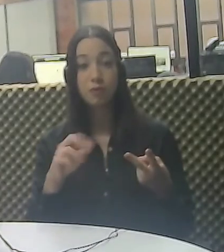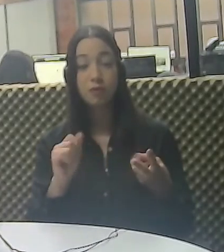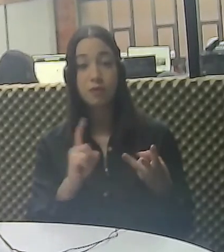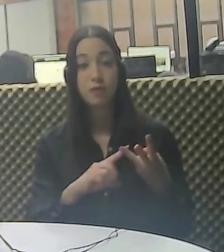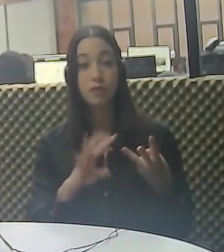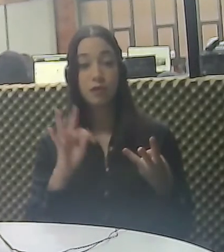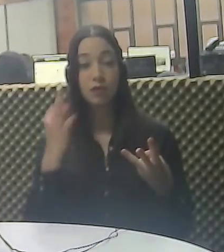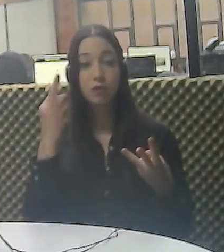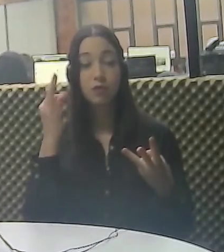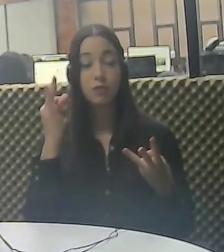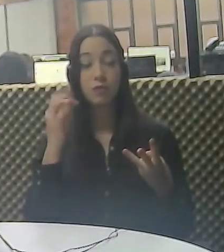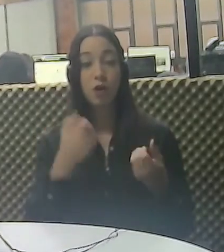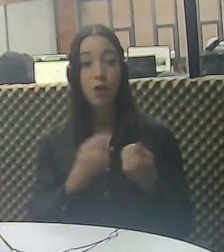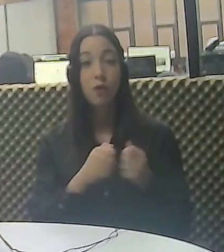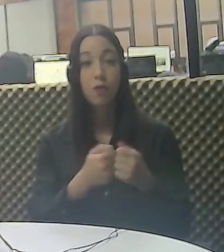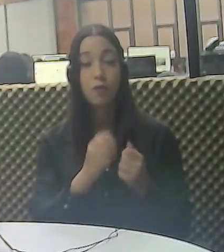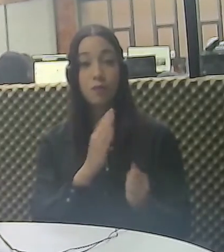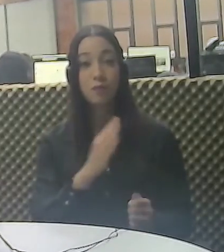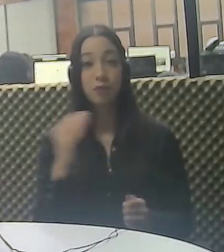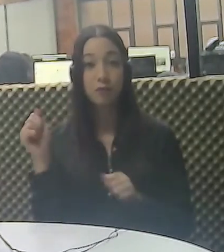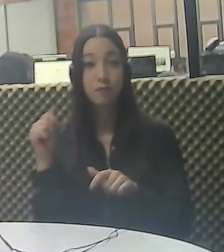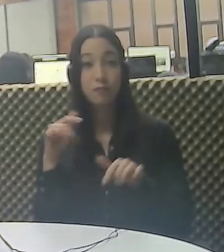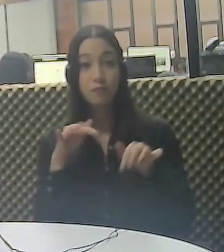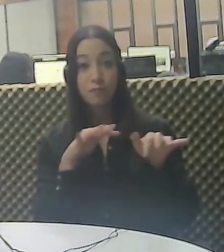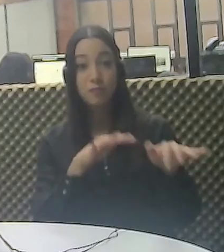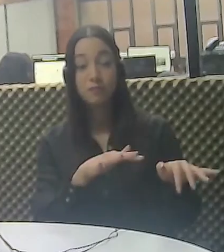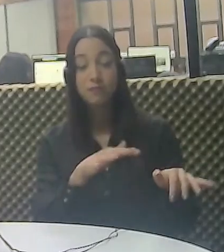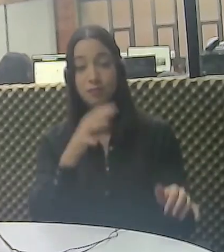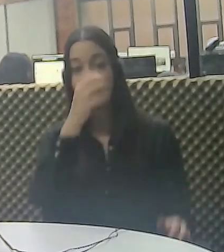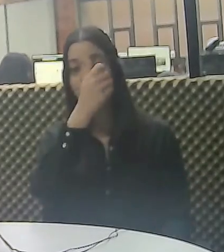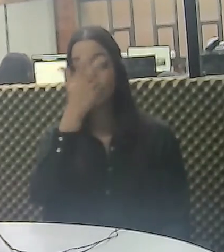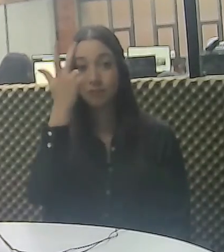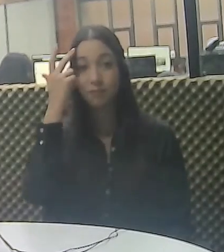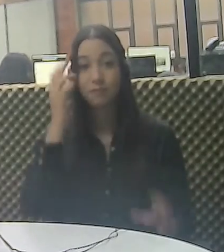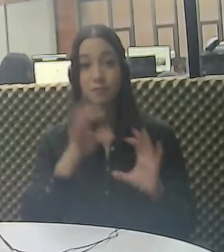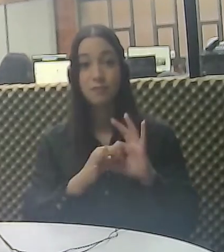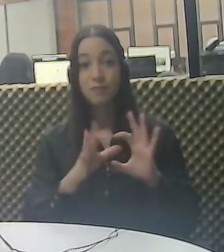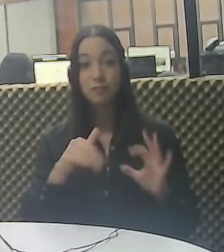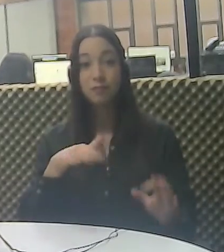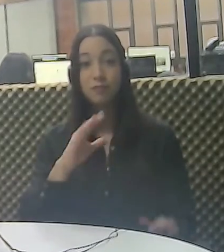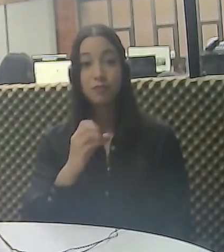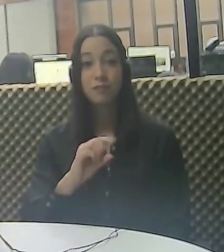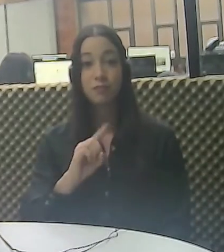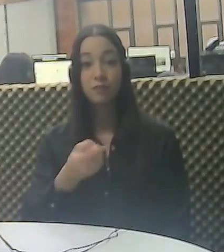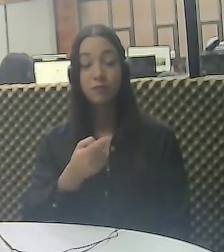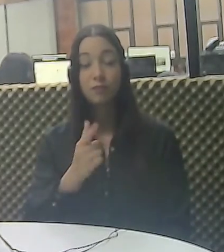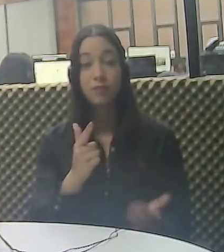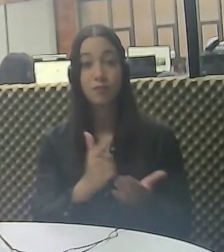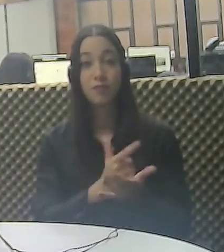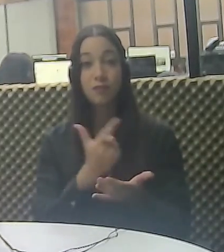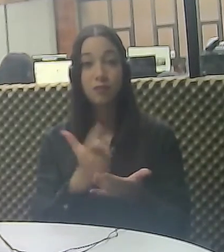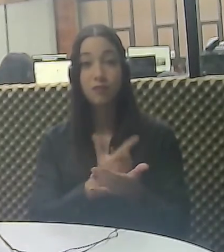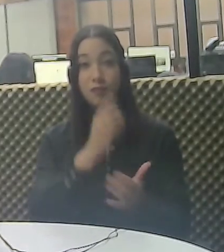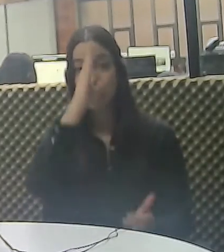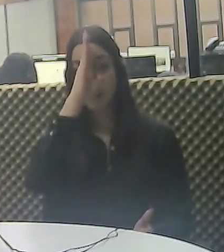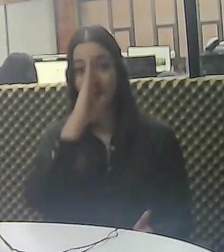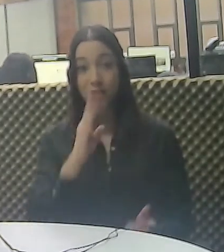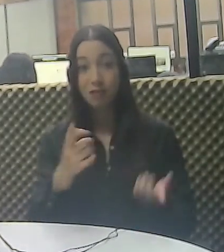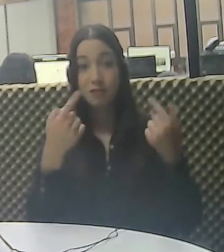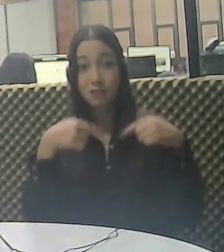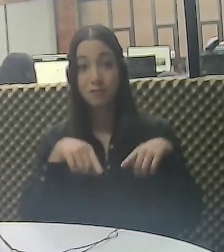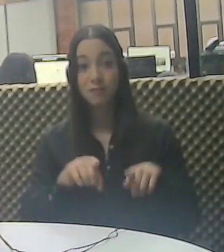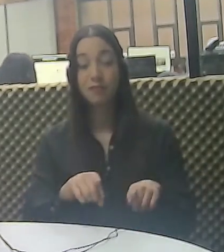o ônibus biblioteca o serviço Itinerante da prefeitura disponibiliza mais de 9 mil exemplares de livros gratuitamente